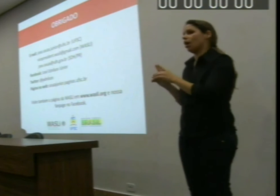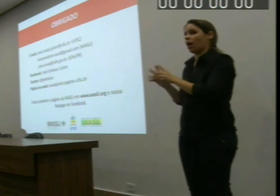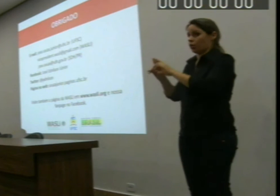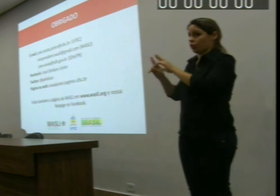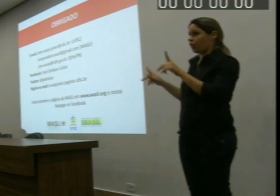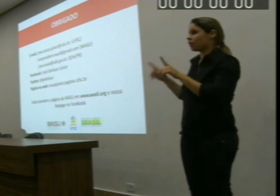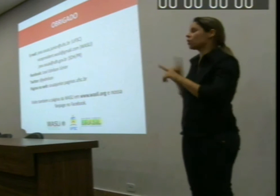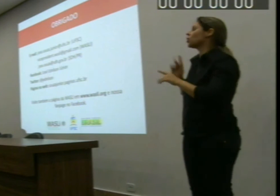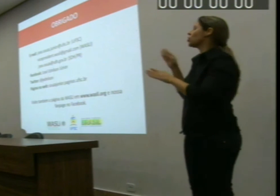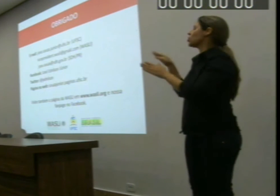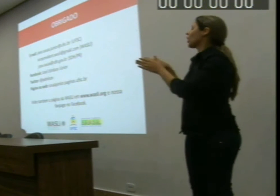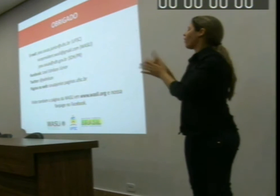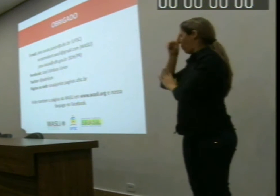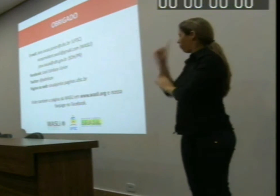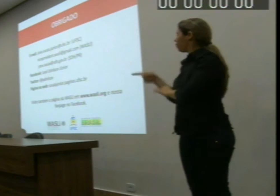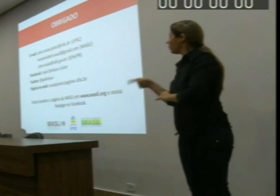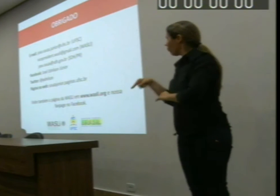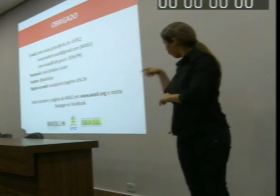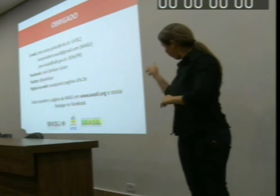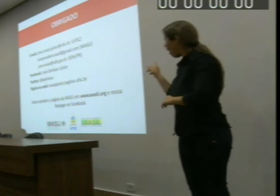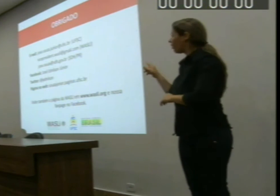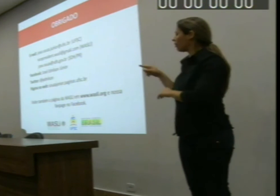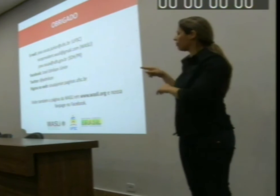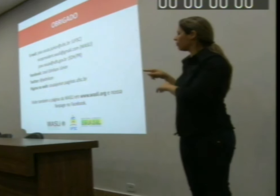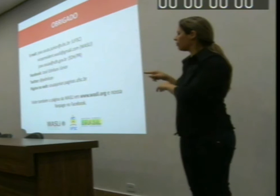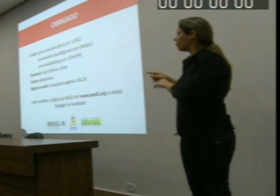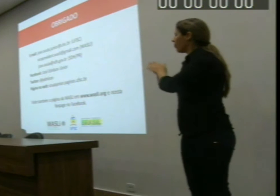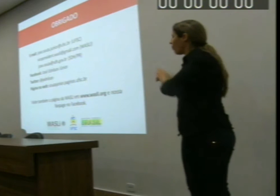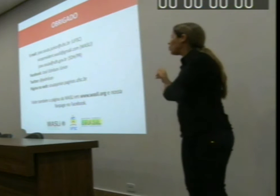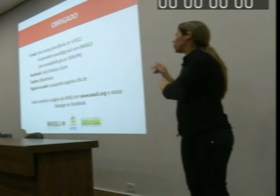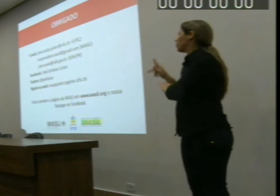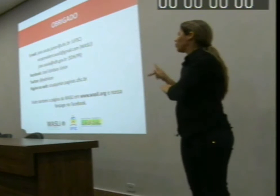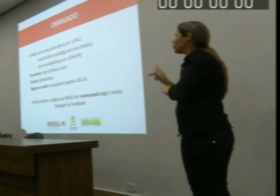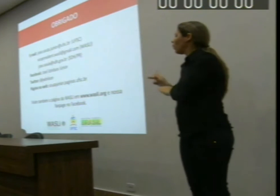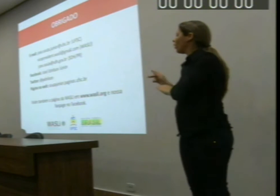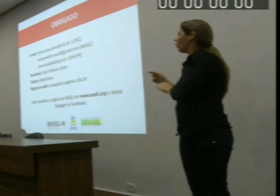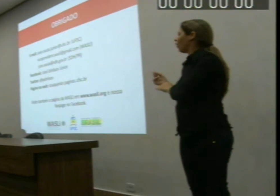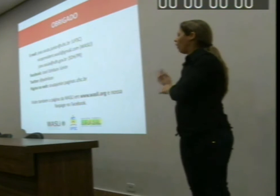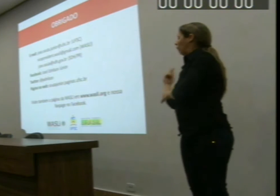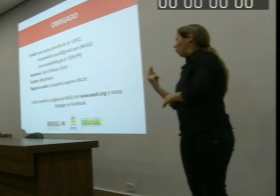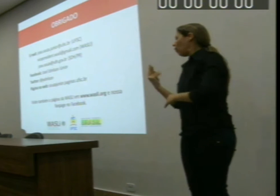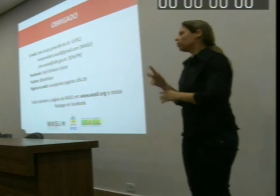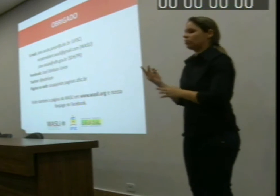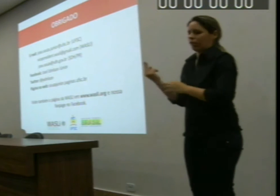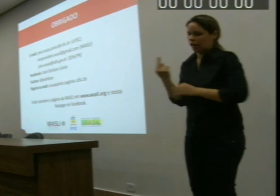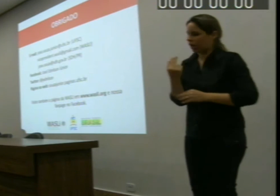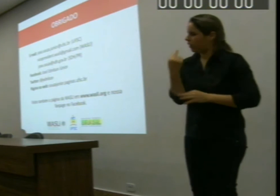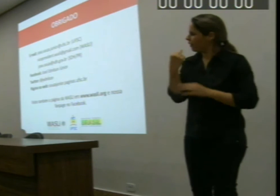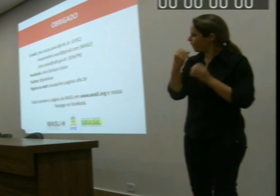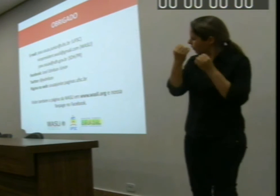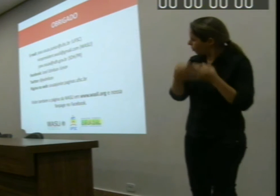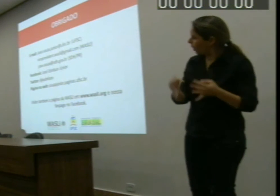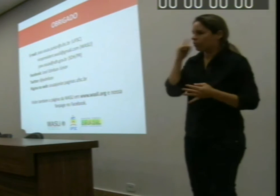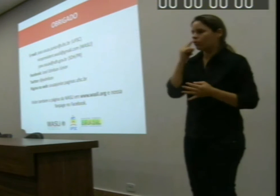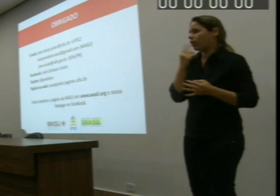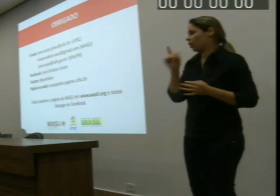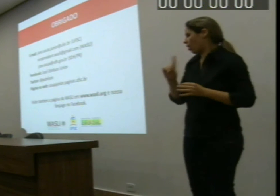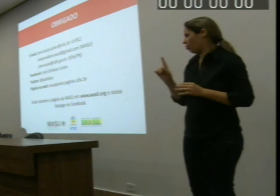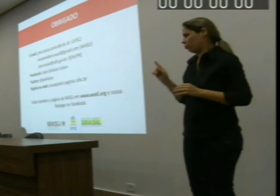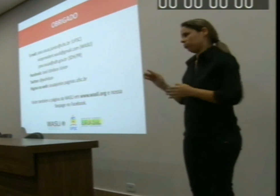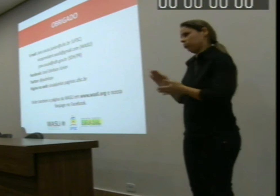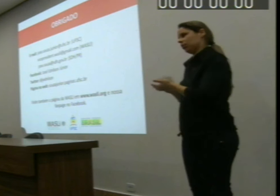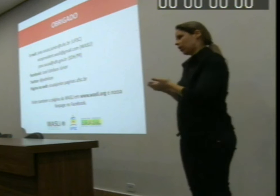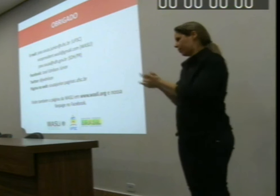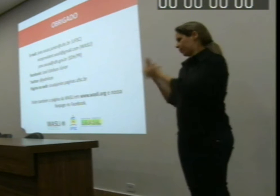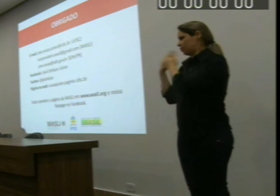não tem essa ele não tem essa tarefa porque hierarquicamente na sala de de aula ele está abaixo do professor exatamente não é Ele que ensina porque